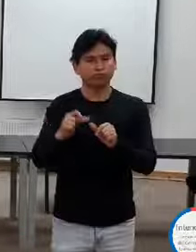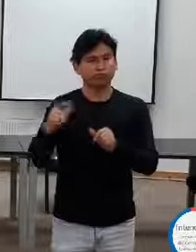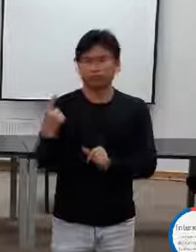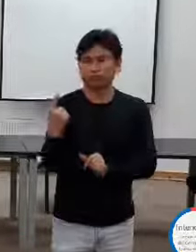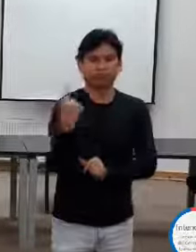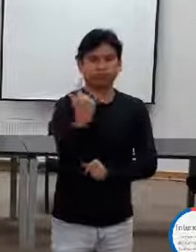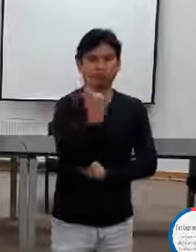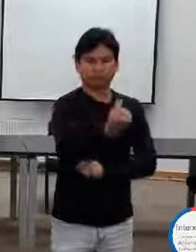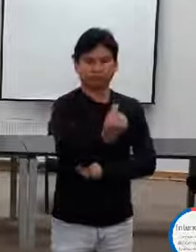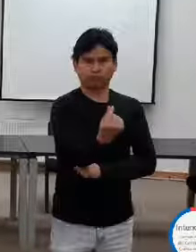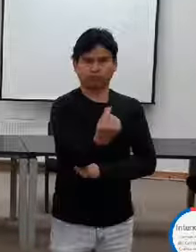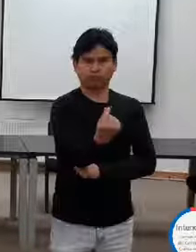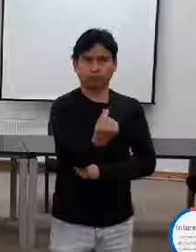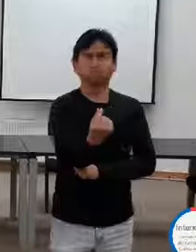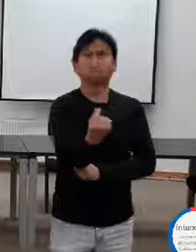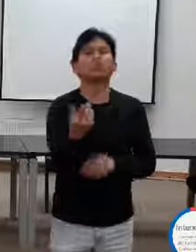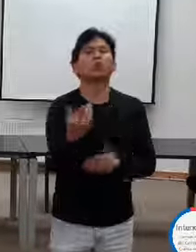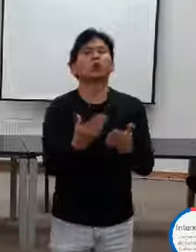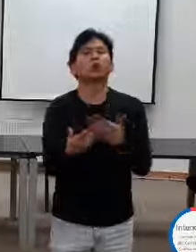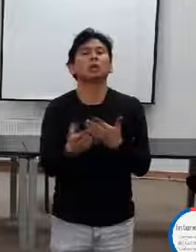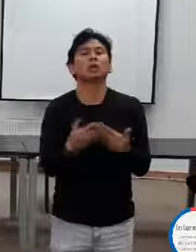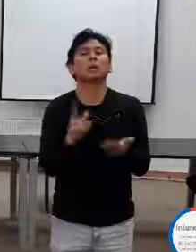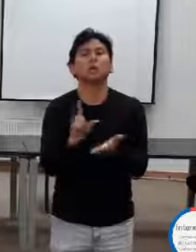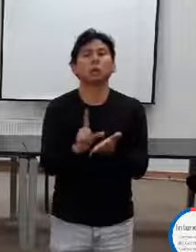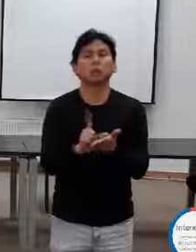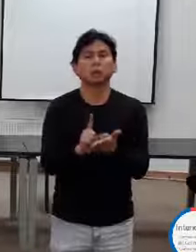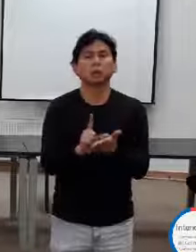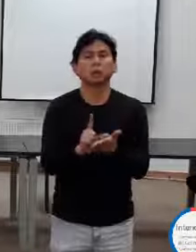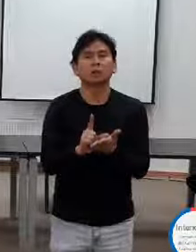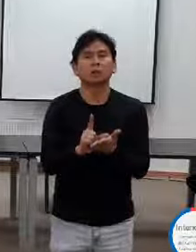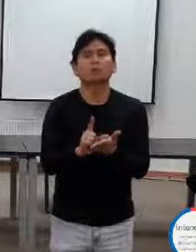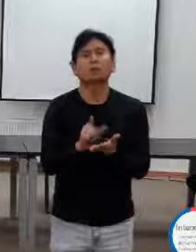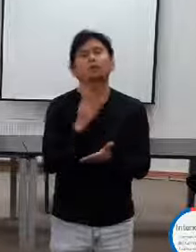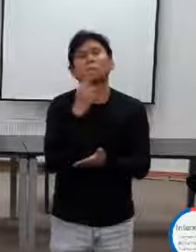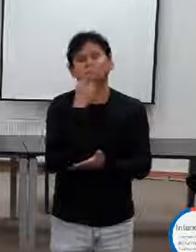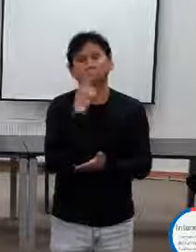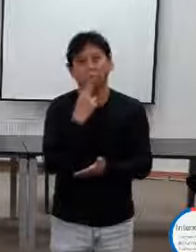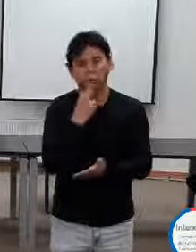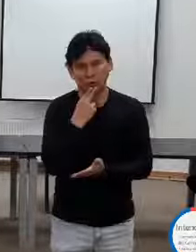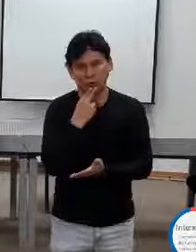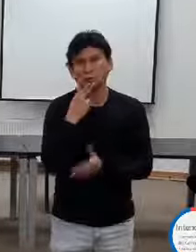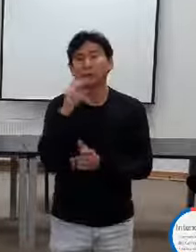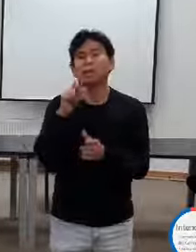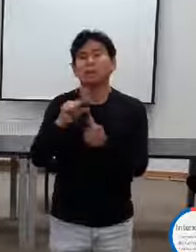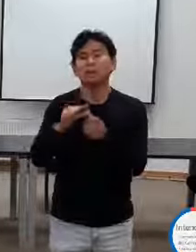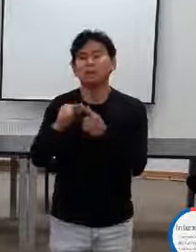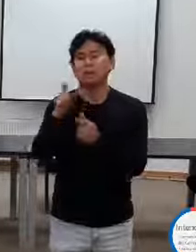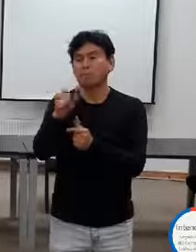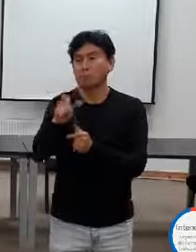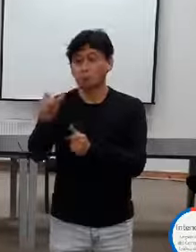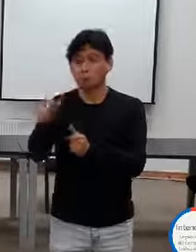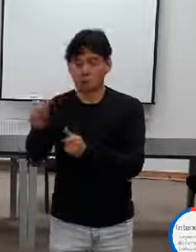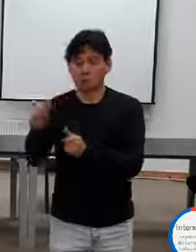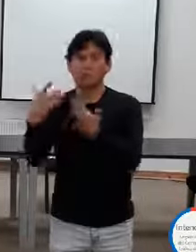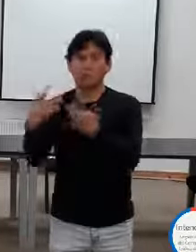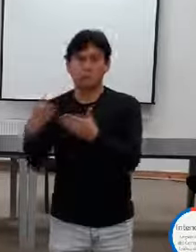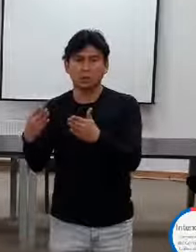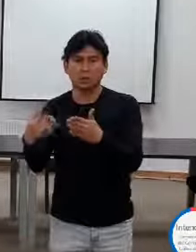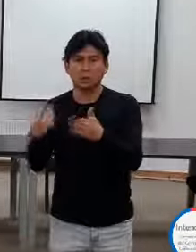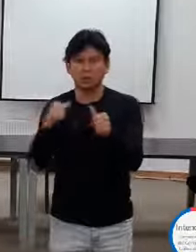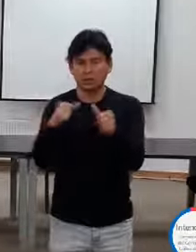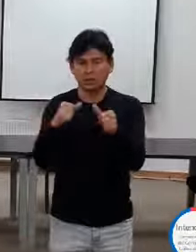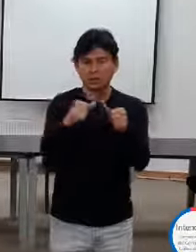lugar más cercano y más expedito, que para ellos es su ciudad de origen, por lo tanto, las personas ya se encuentran en las